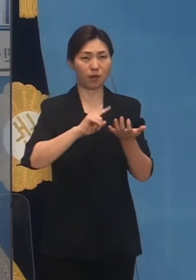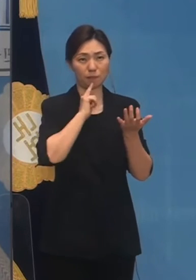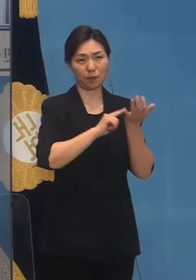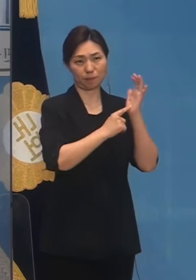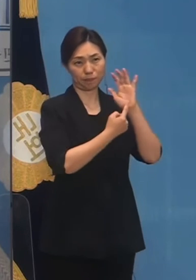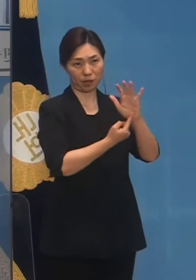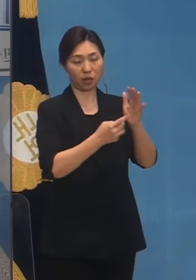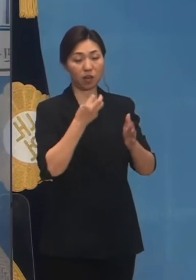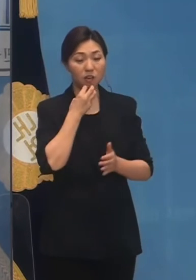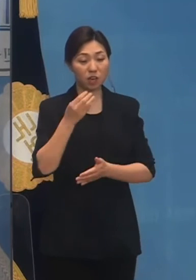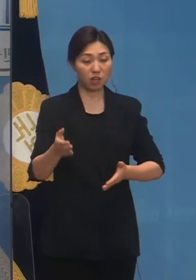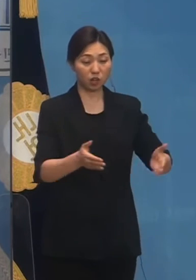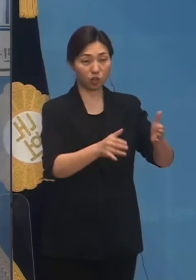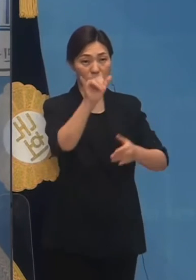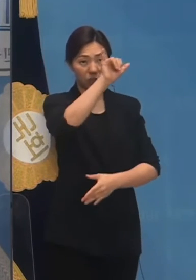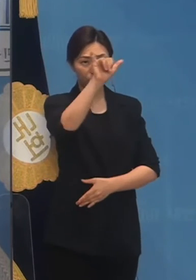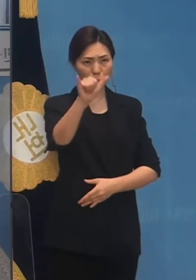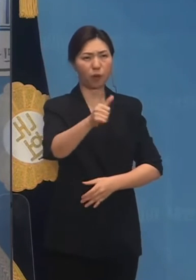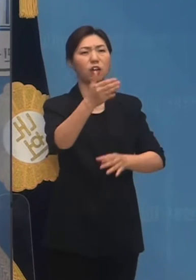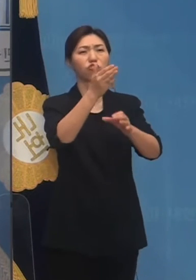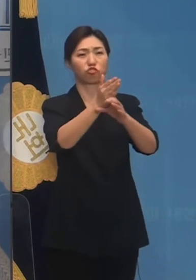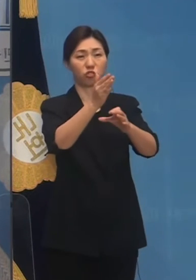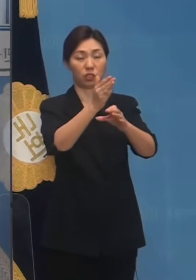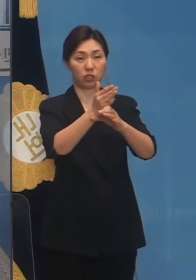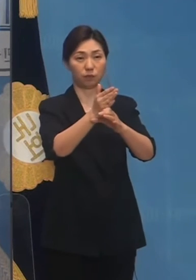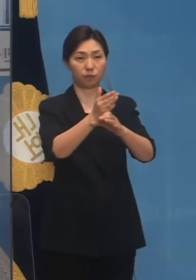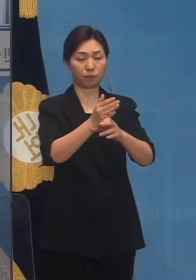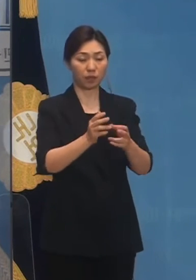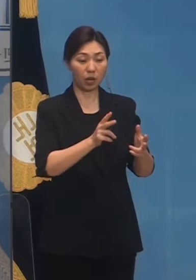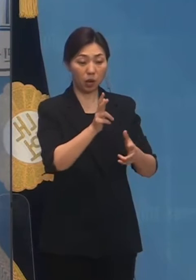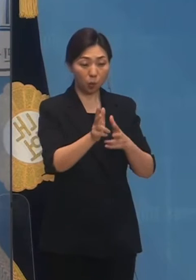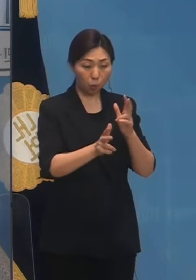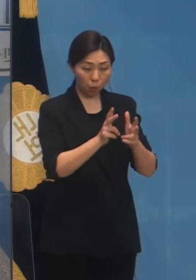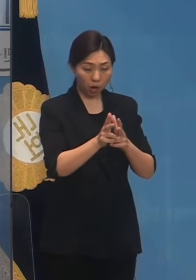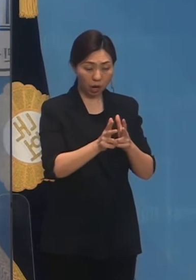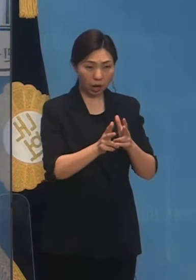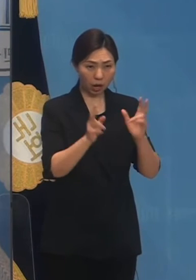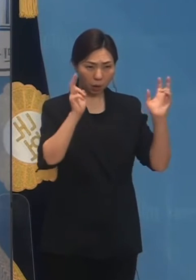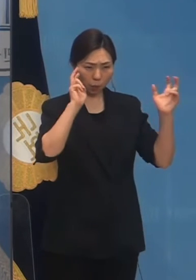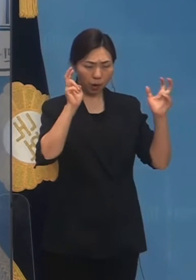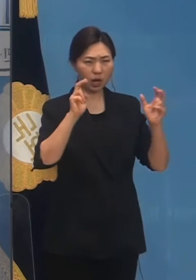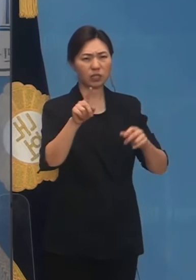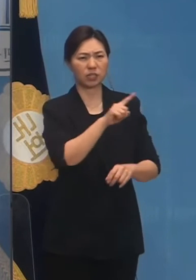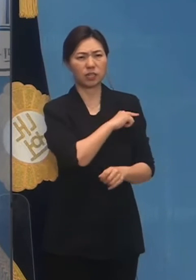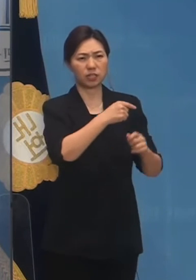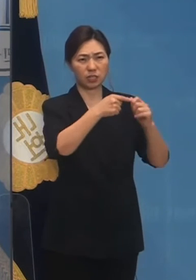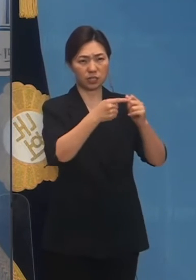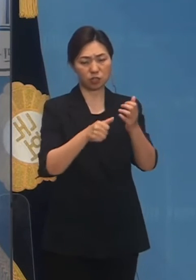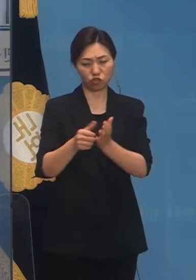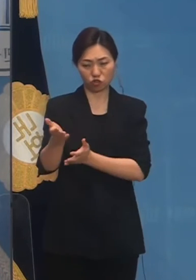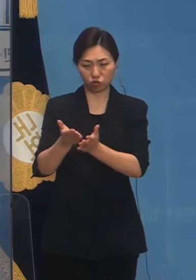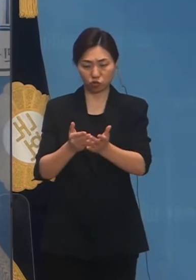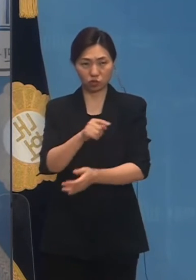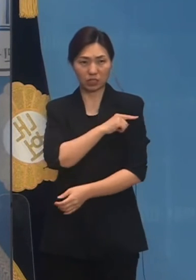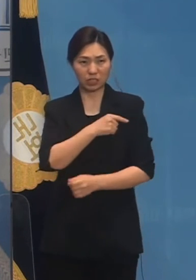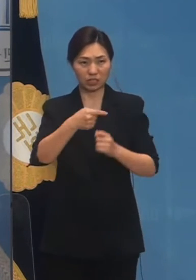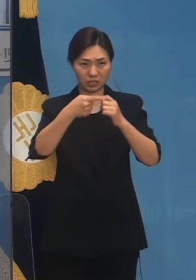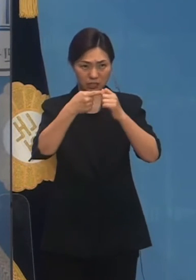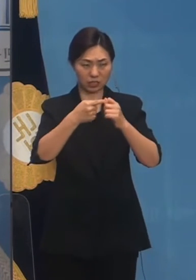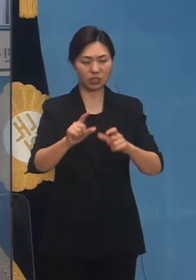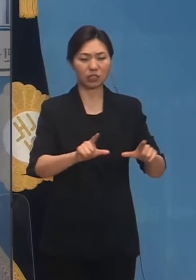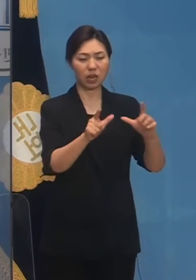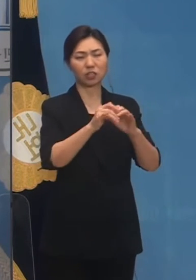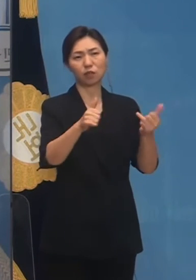경기도는 대한민국의 진심입니다. 지역 총생산 1위, 수출입 1위, 인구수 1위, 고용률